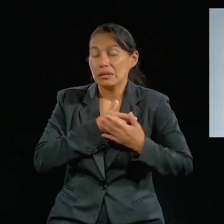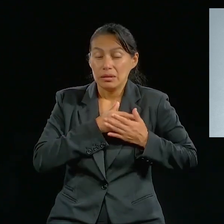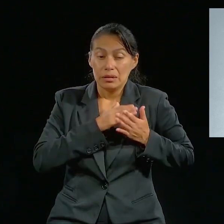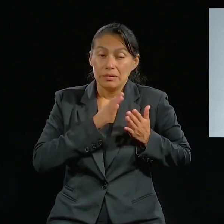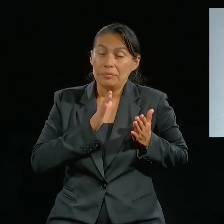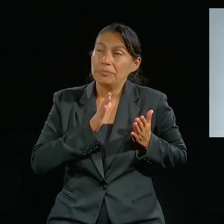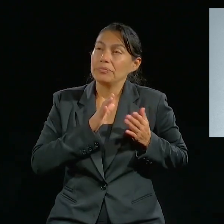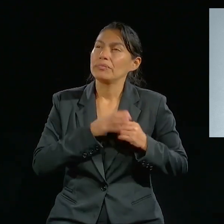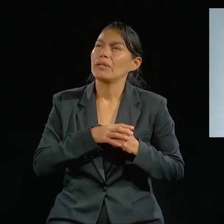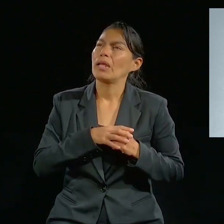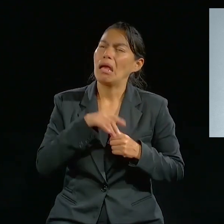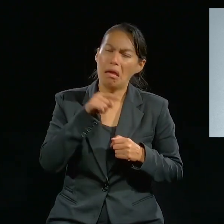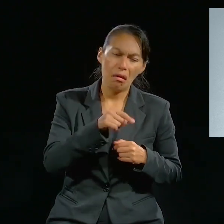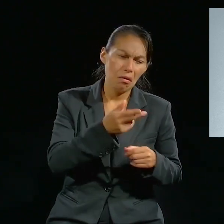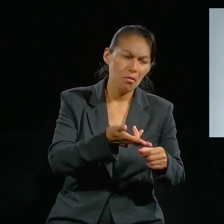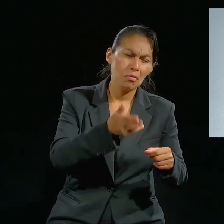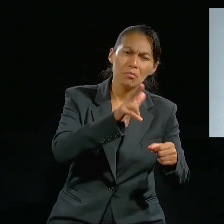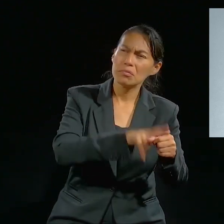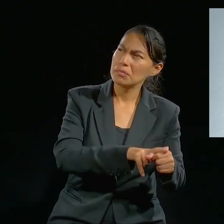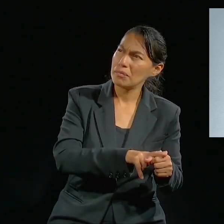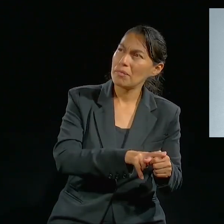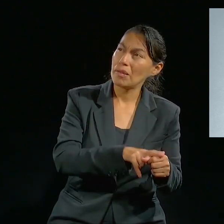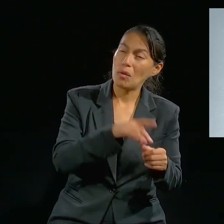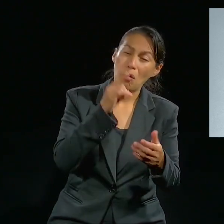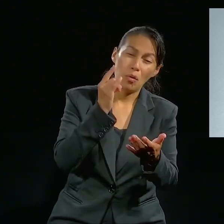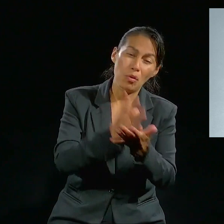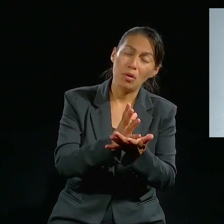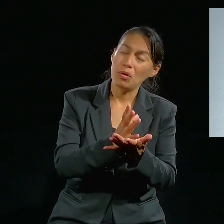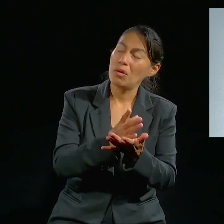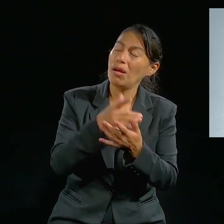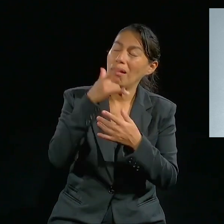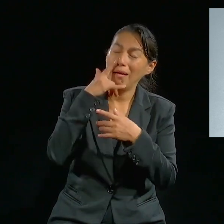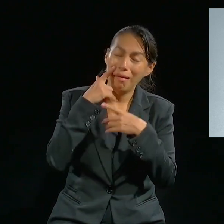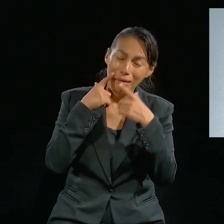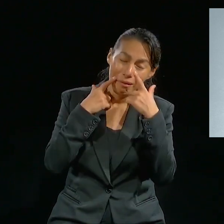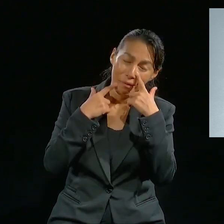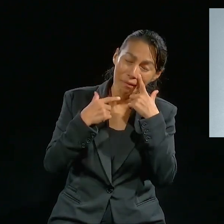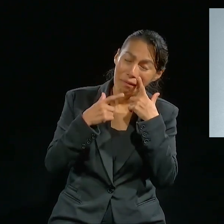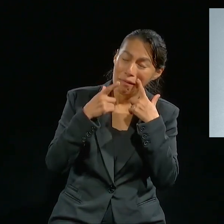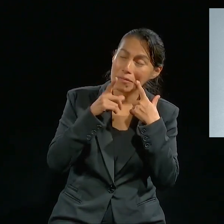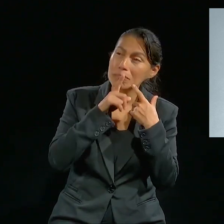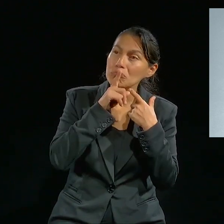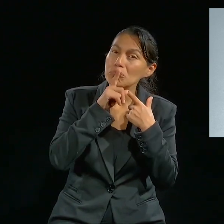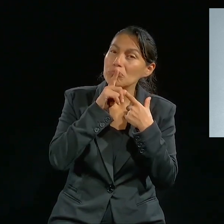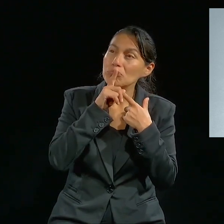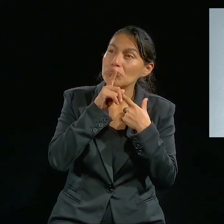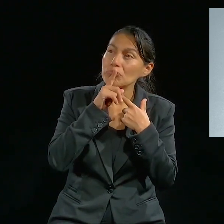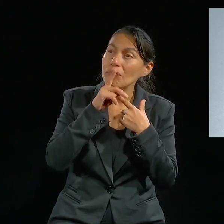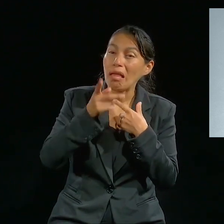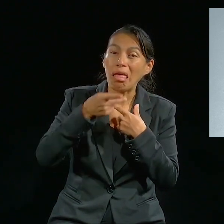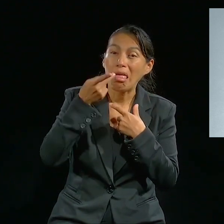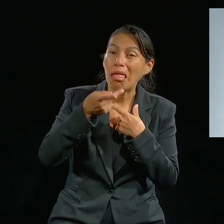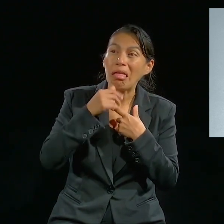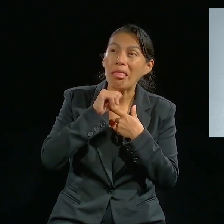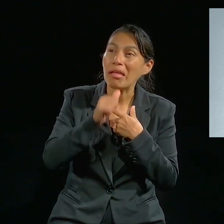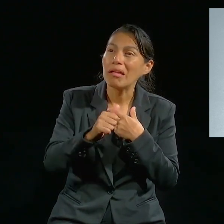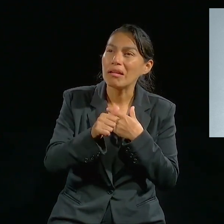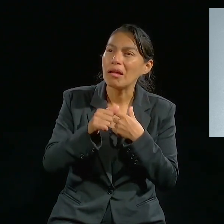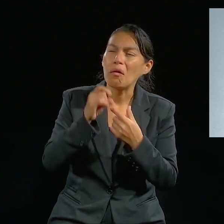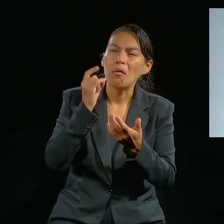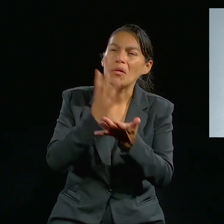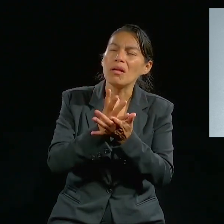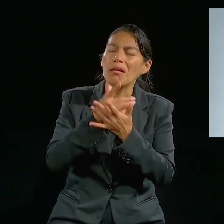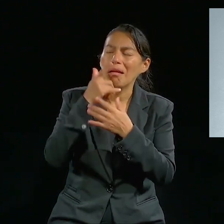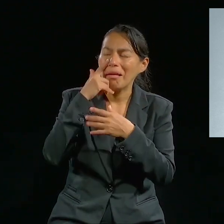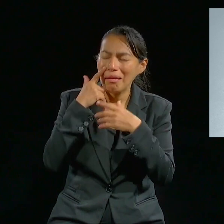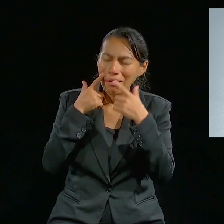en el hospital recuerdo que solo mis lágrimas caían yo no hablaba no podía decir nada